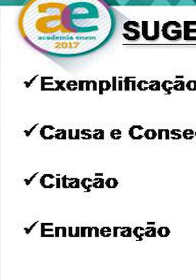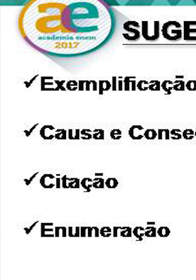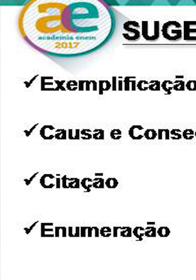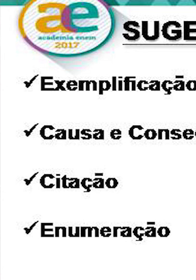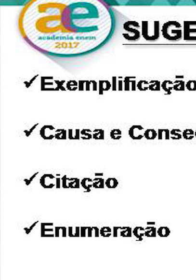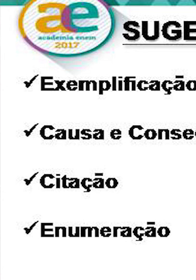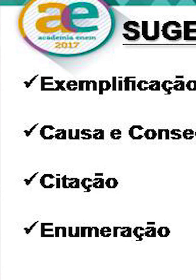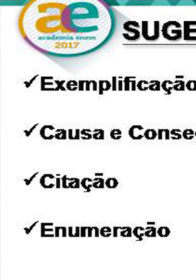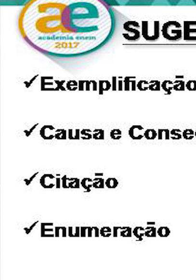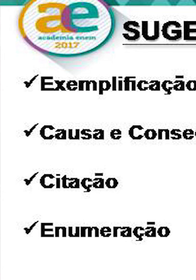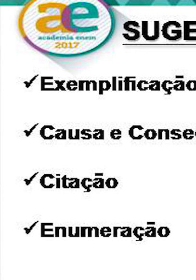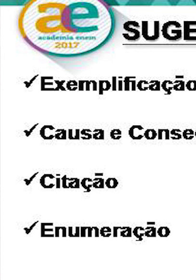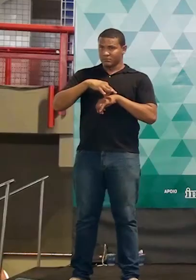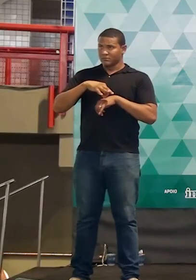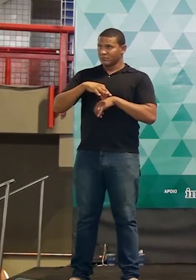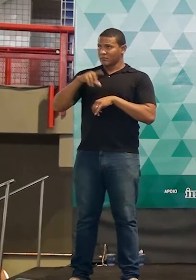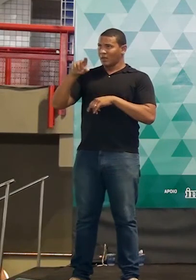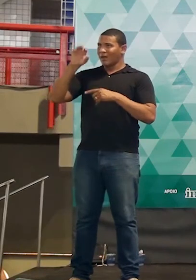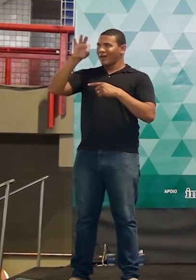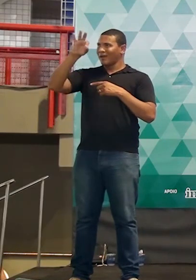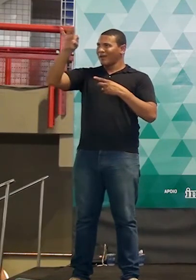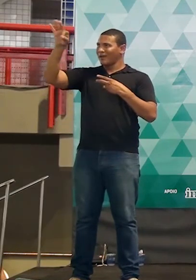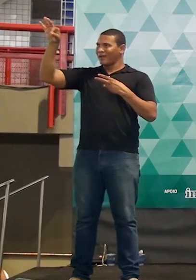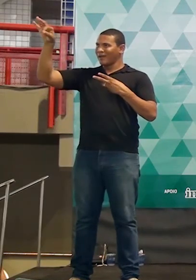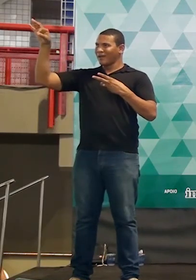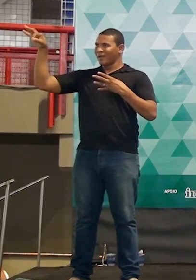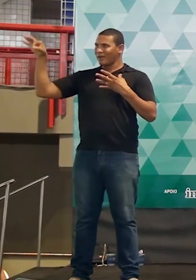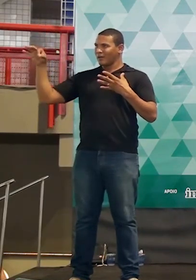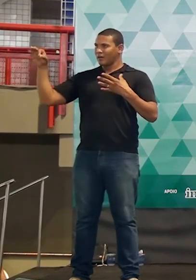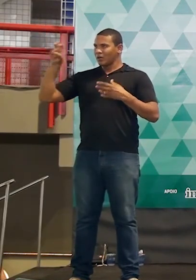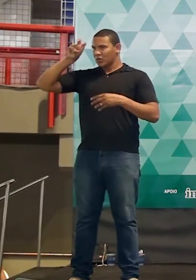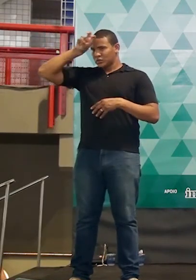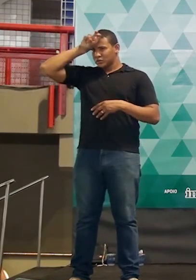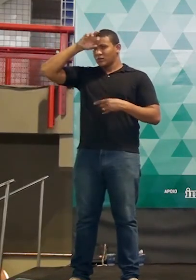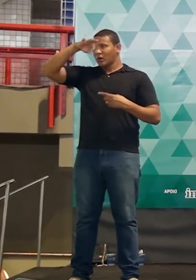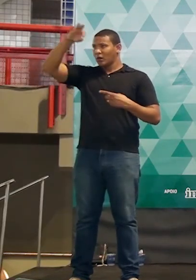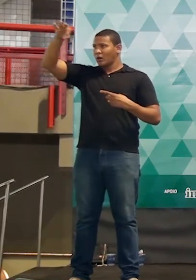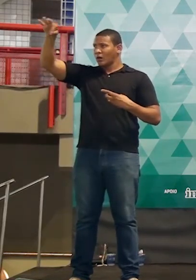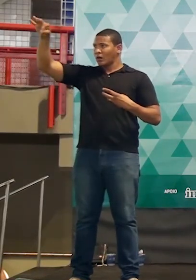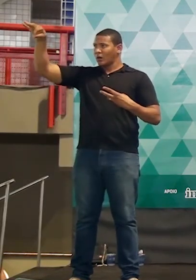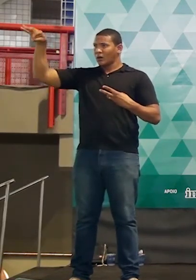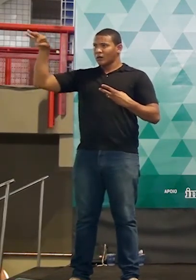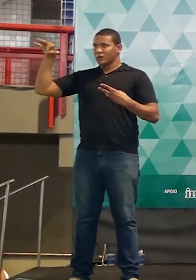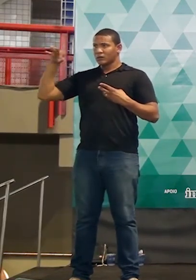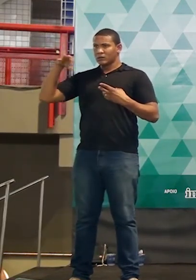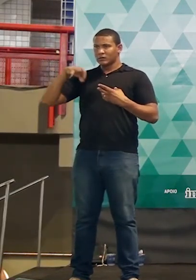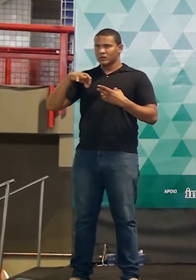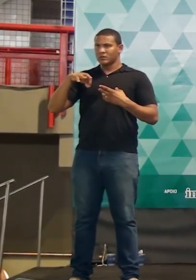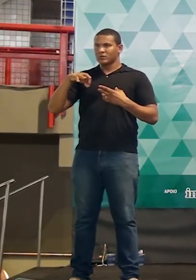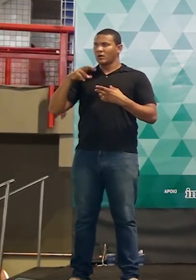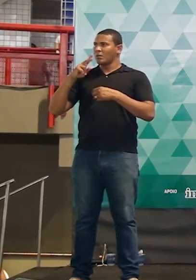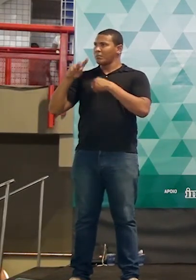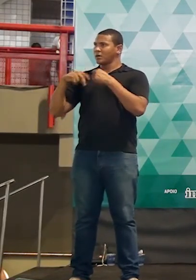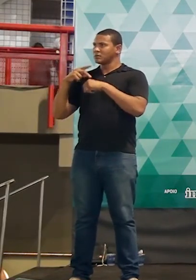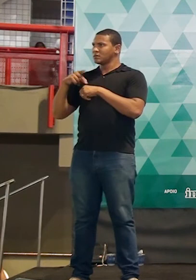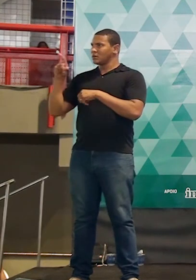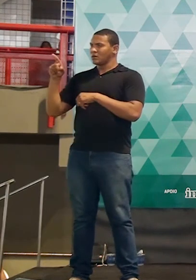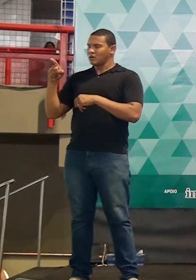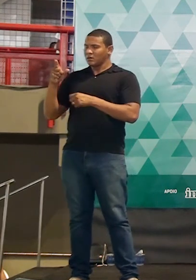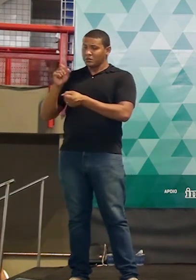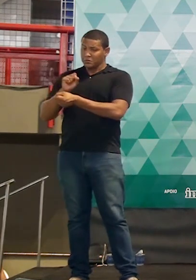do Egito e ficou em alguns países, o Egito é África, vocês sabem. E quando iam botar os